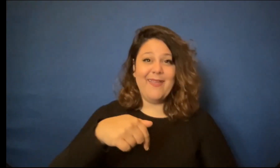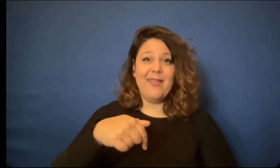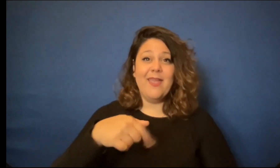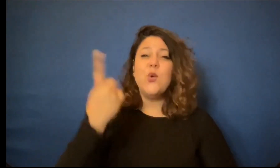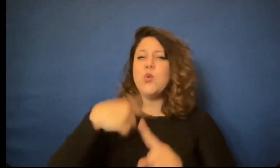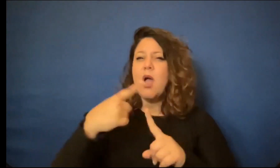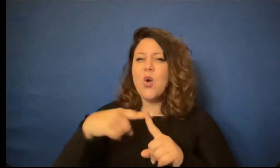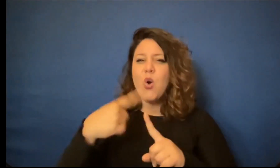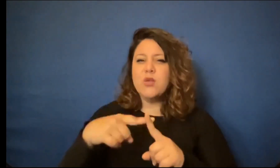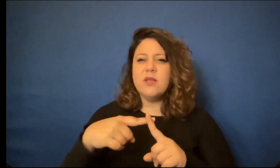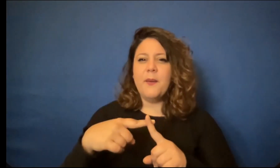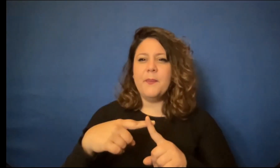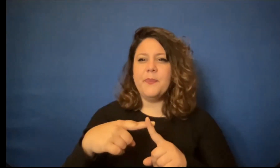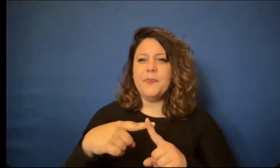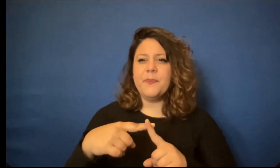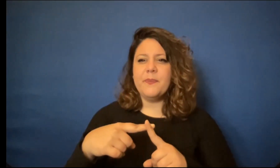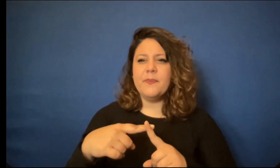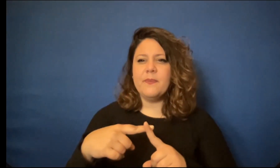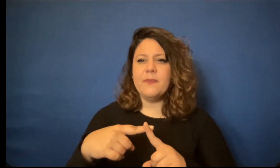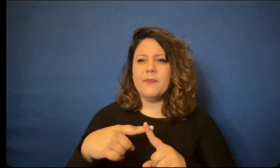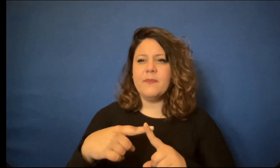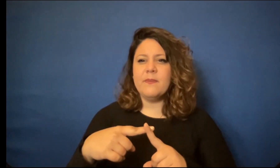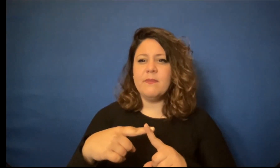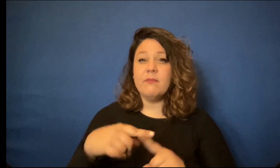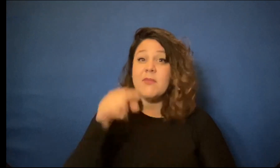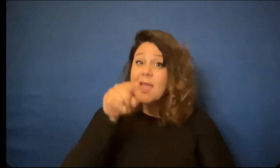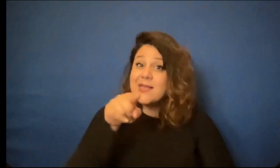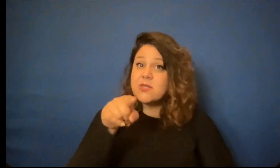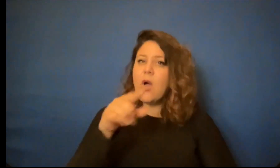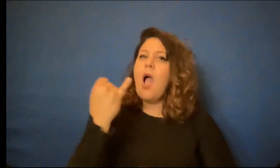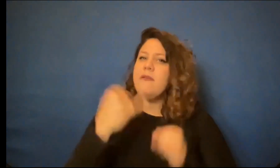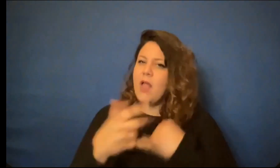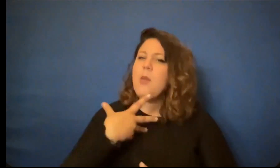poquito, de esto se termina enfermando